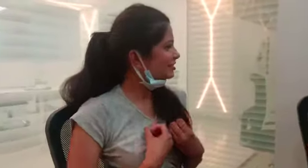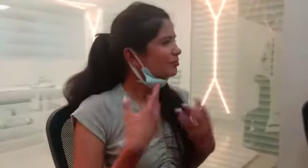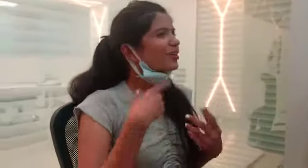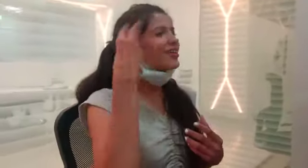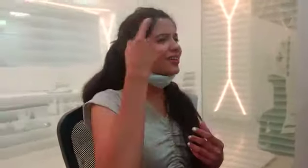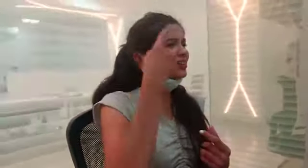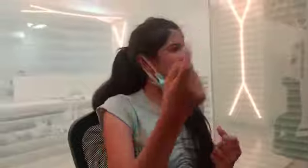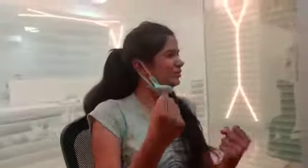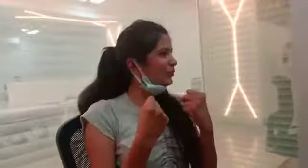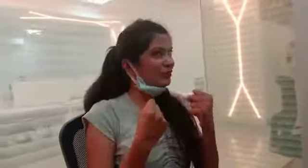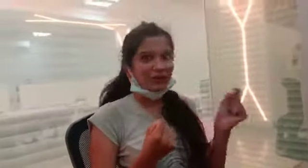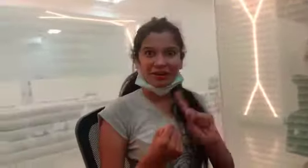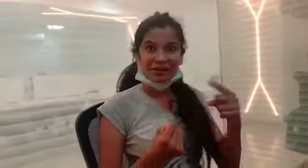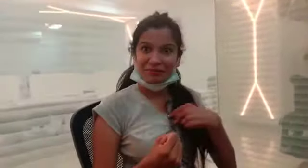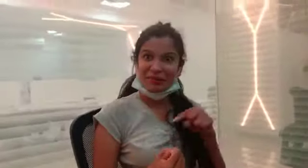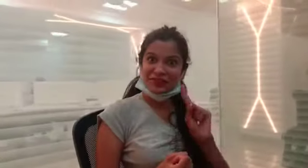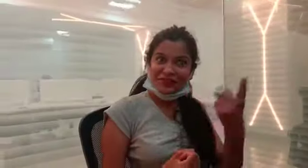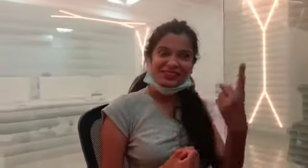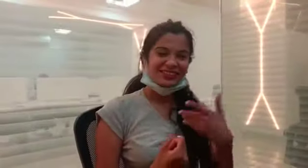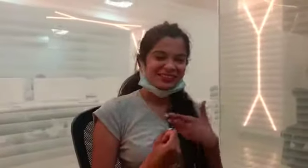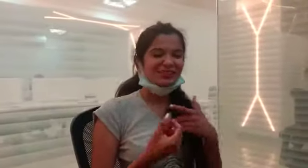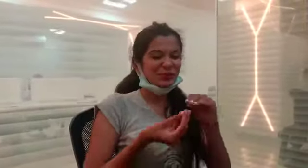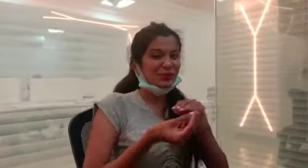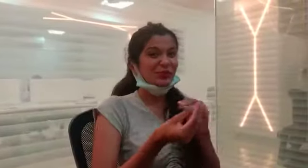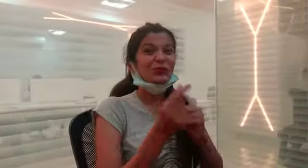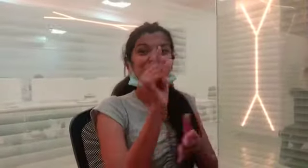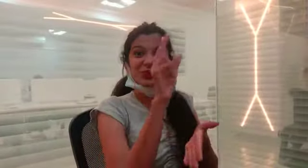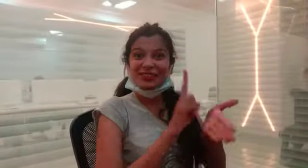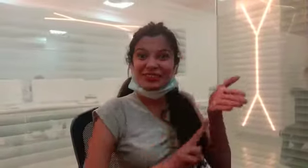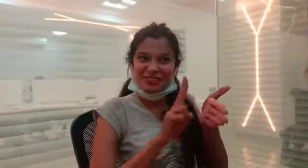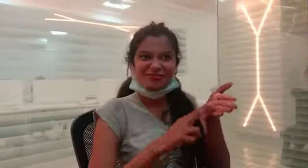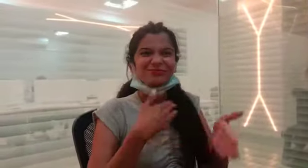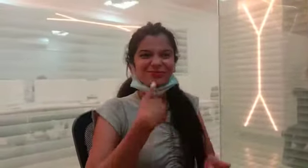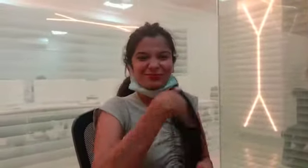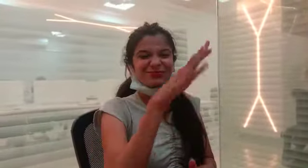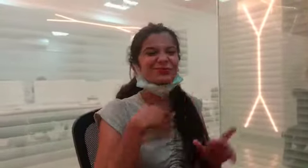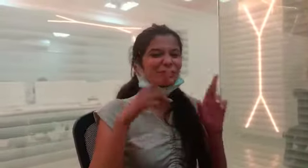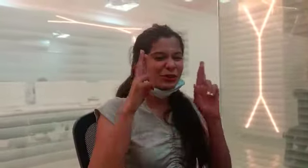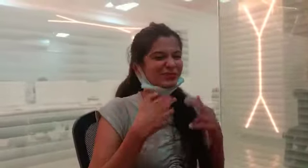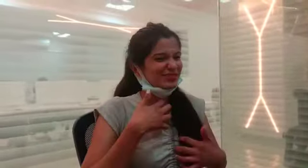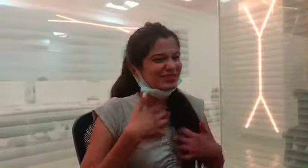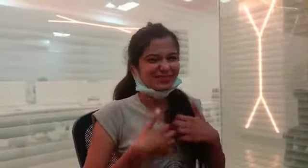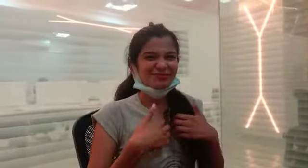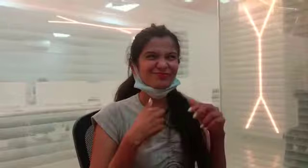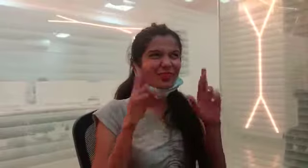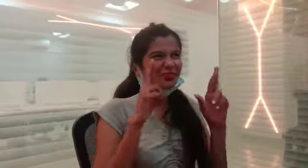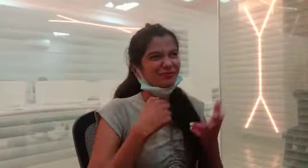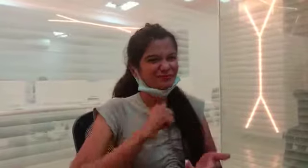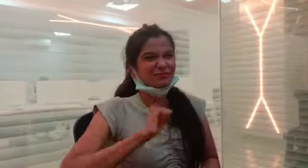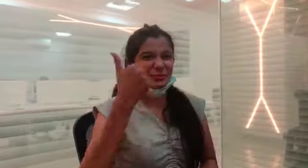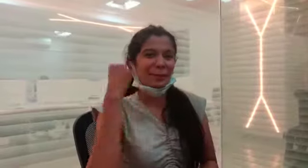तो अनबिलीवेबल था कि क्या मैं मतलब मिस इंडिया बन गई हूँ, क्योंकि कंपटीशन तो नॉर्मल लोगों के साथ